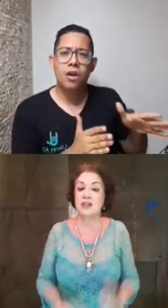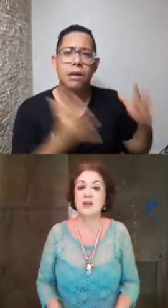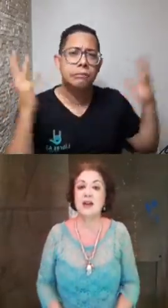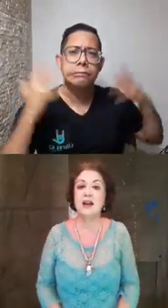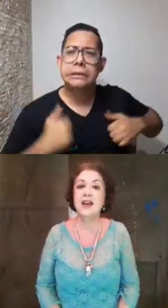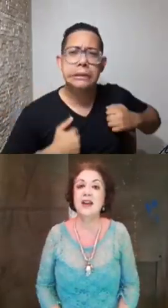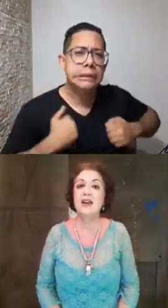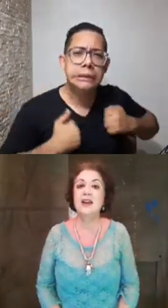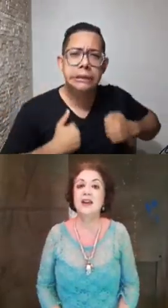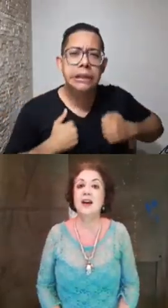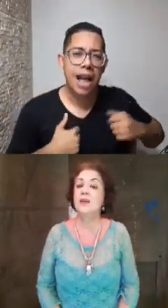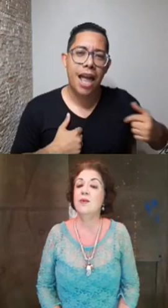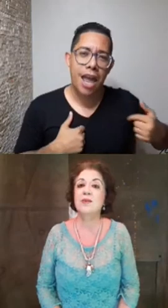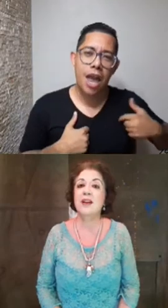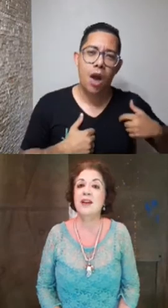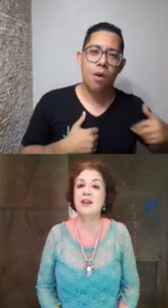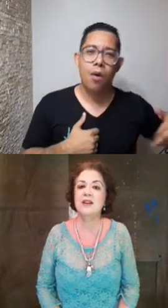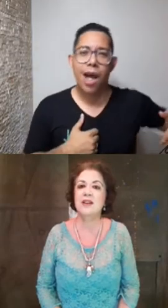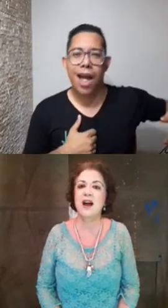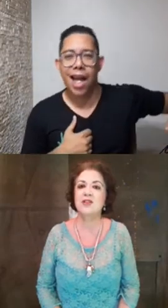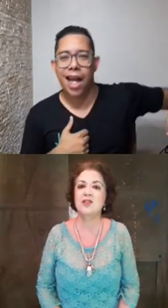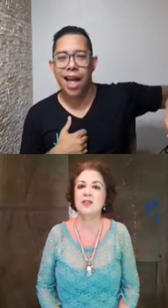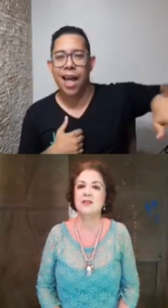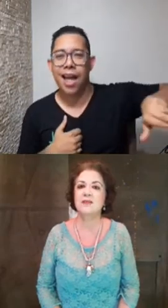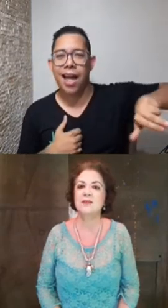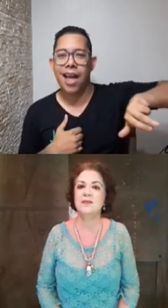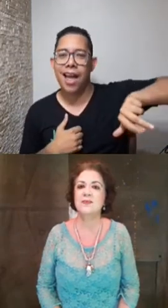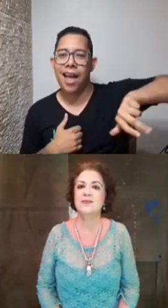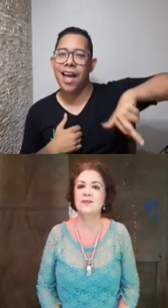os ajudarei a encontrar a verdade.